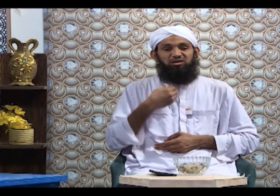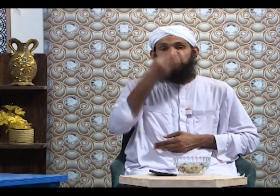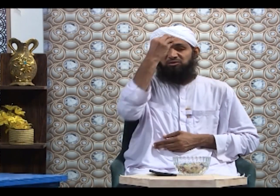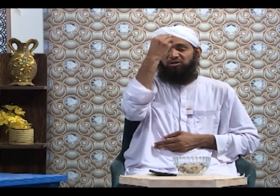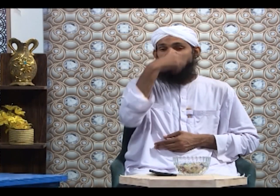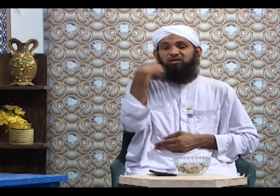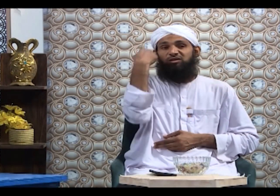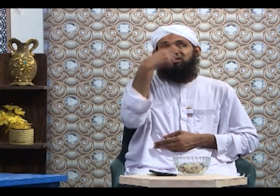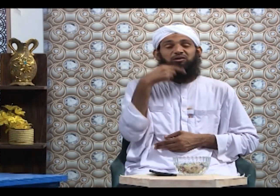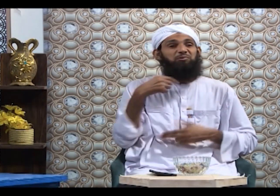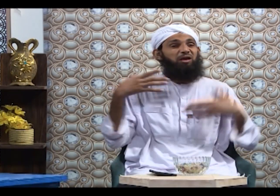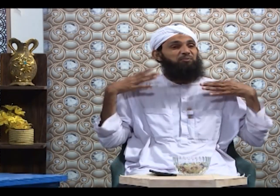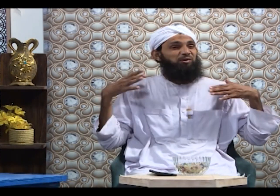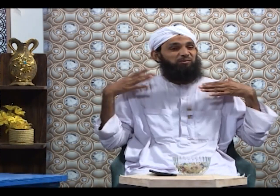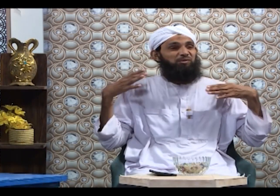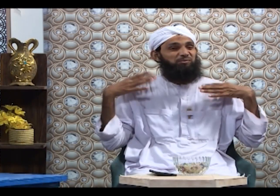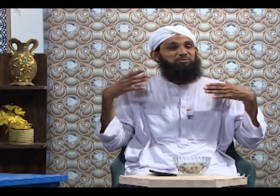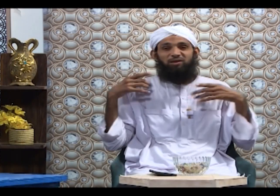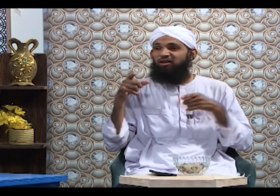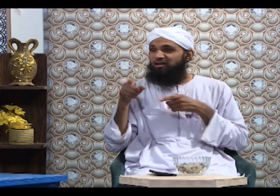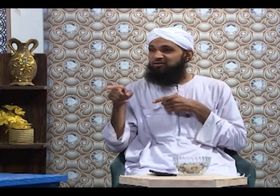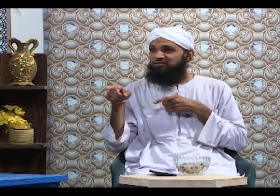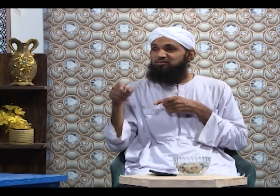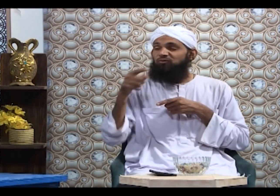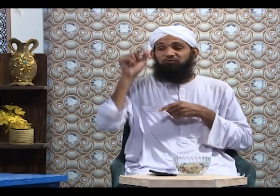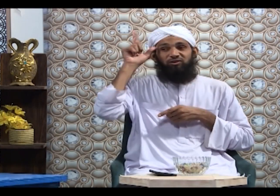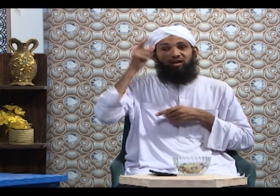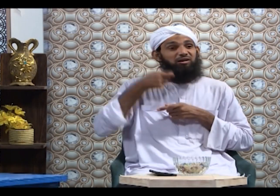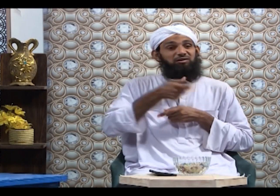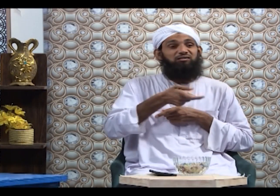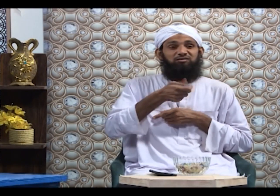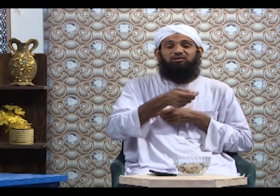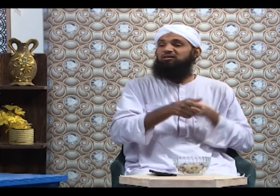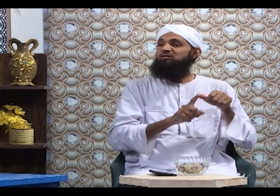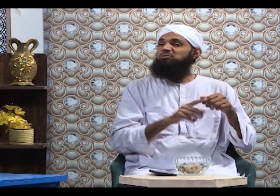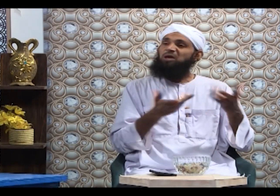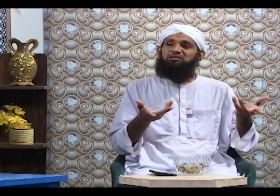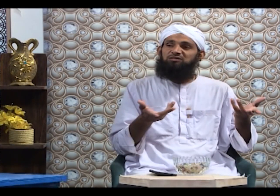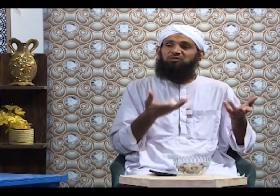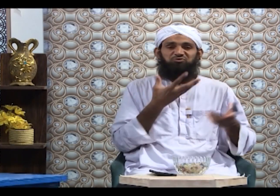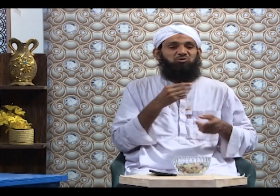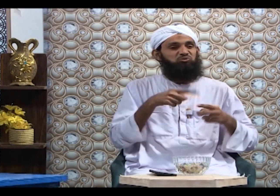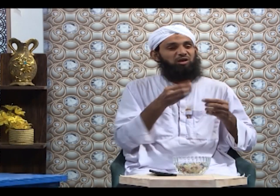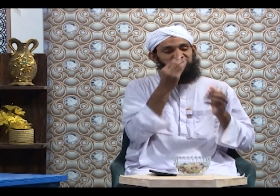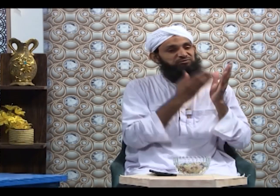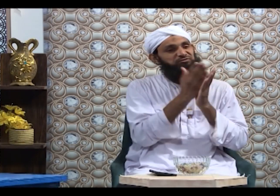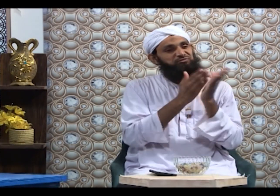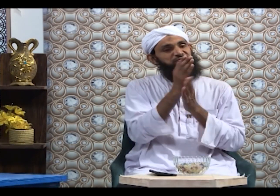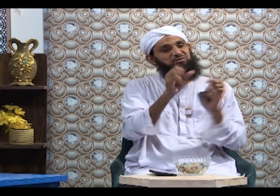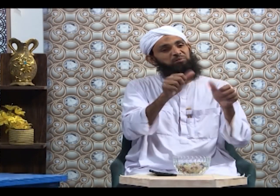نے تمہارے لیے کیے تھے۔ اس وقت فرشتے کہیں گے یہ وہ بد نصیب شخص ہے جس کی نیکیاں اس کے گھر والے لے گئے